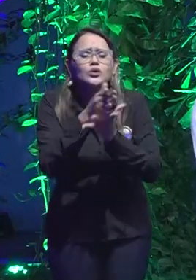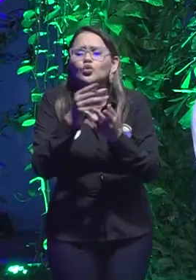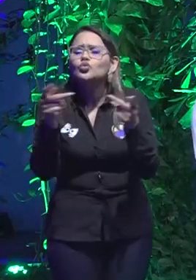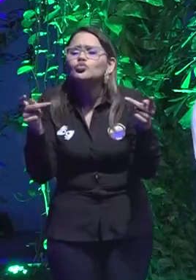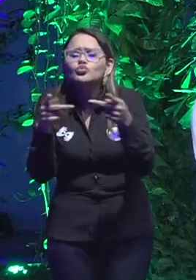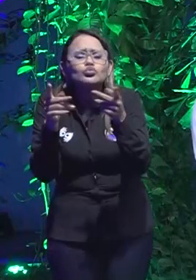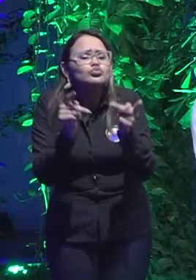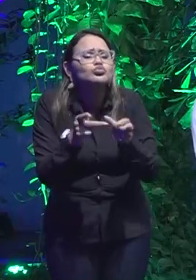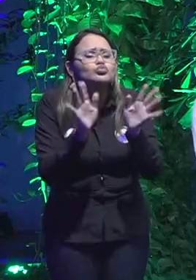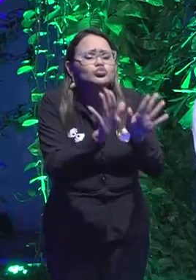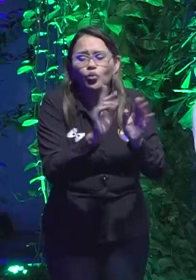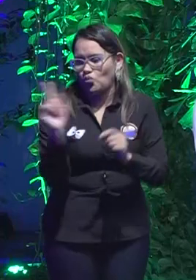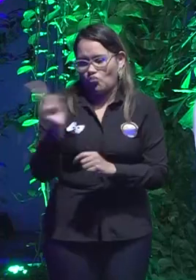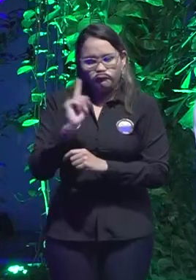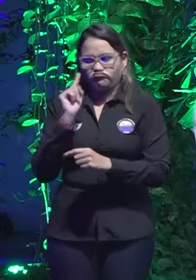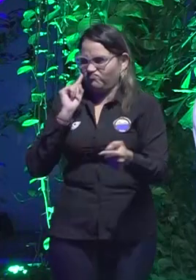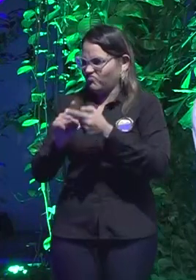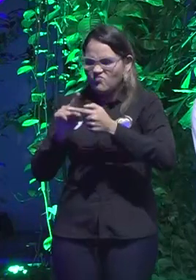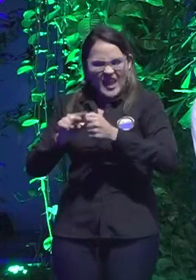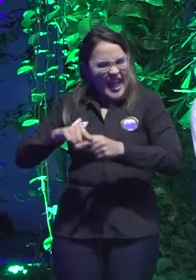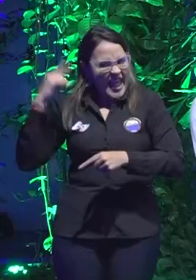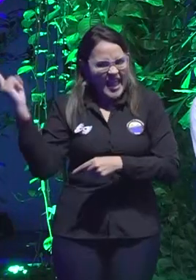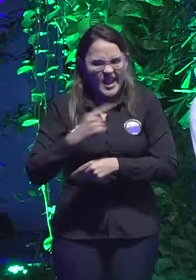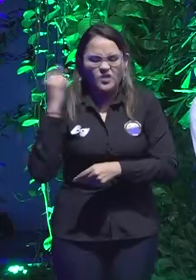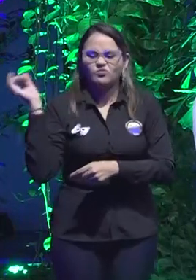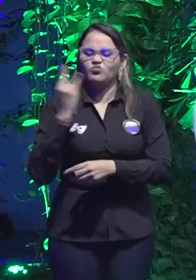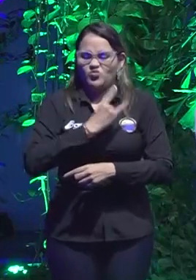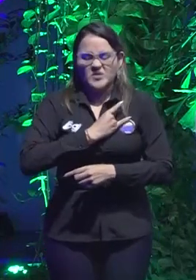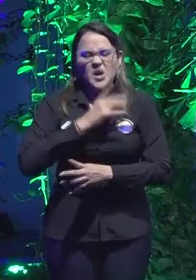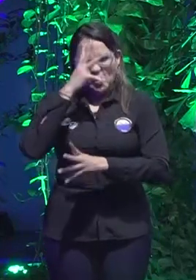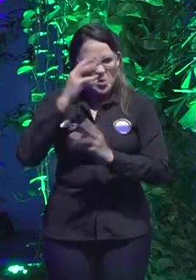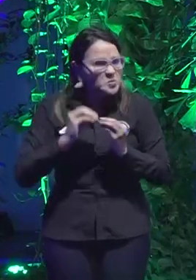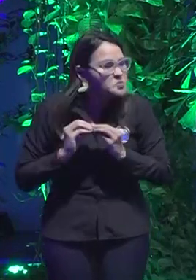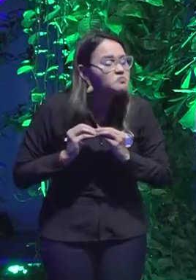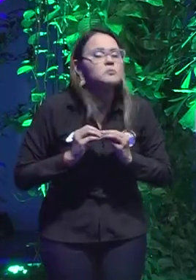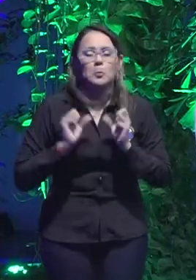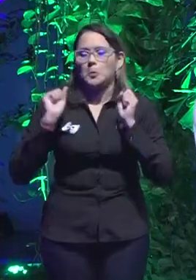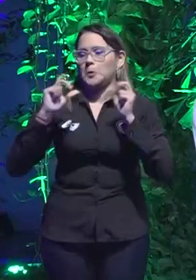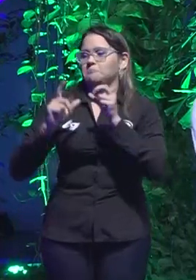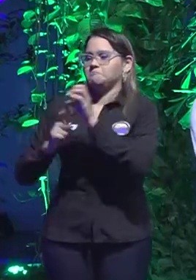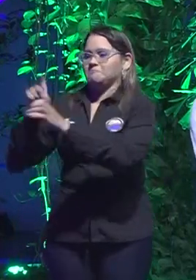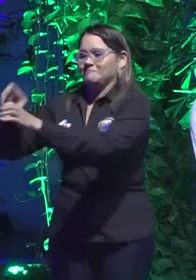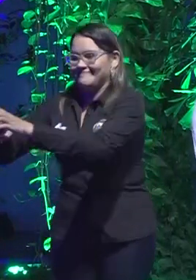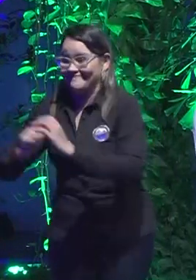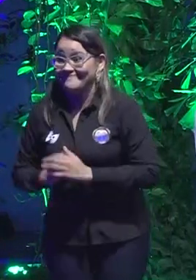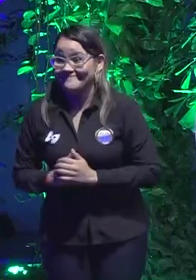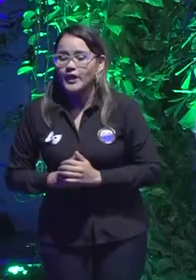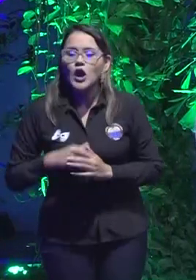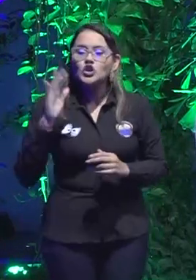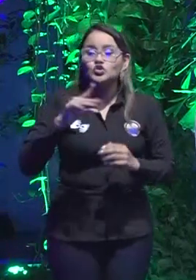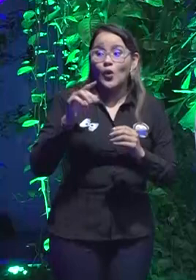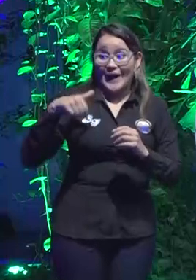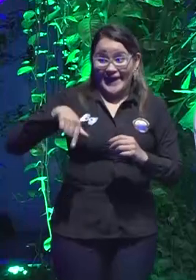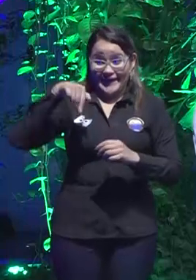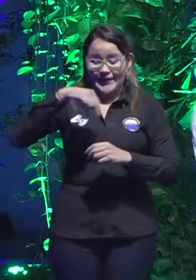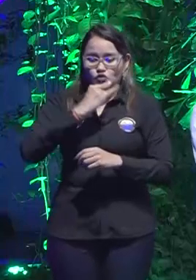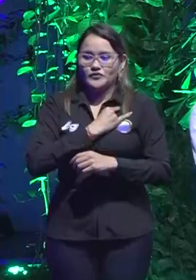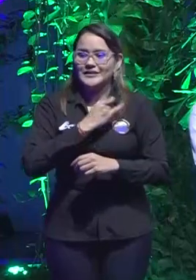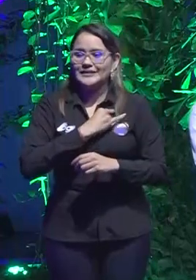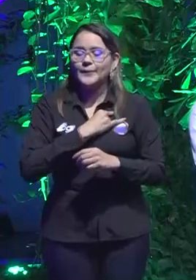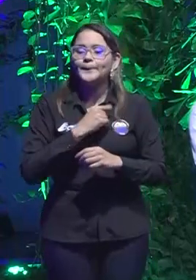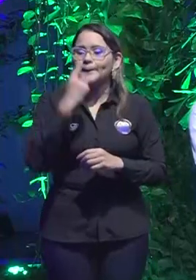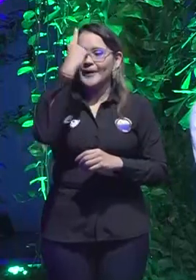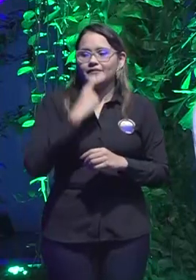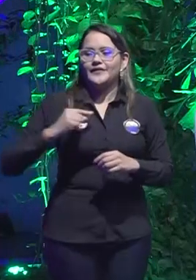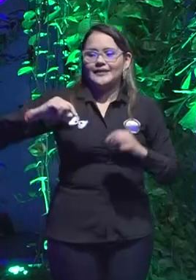la universidad. Y la acreditación de la universidad tiene tres perfiles. La acreditación de la universidad con perfil